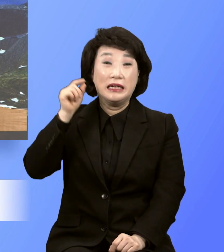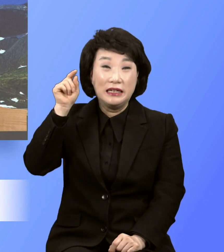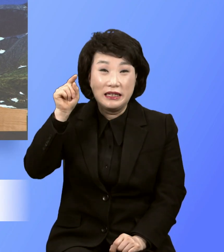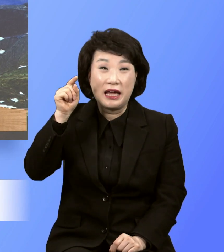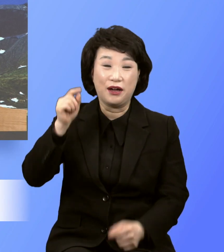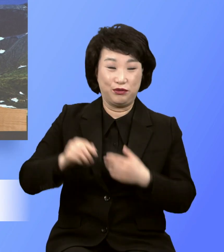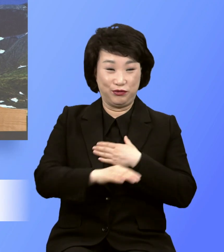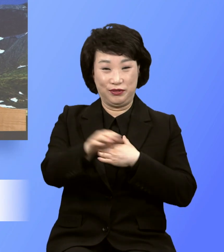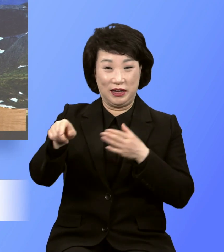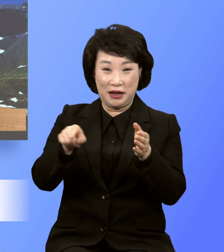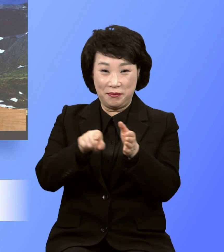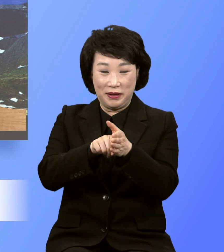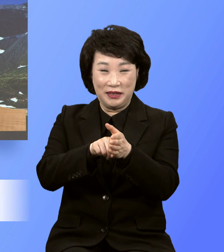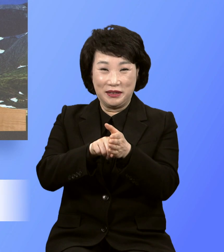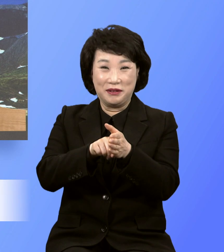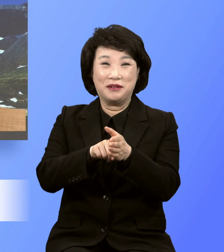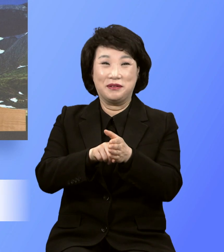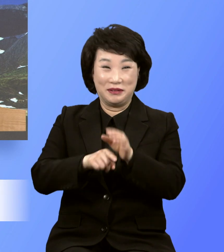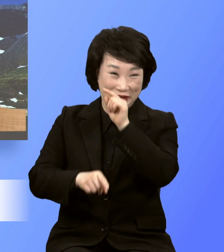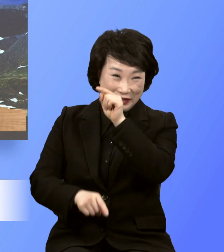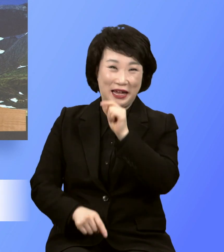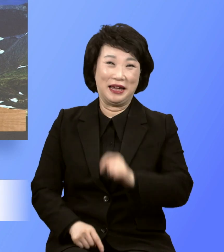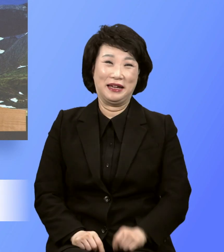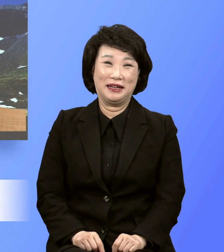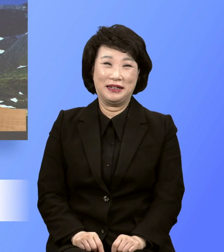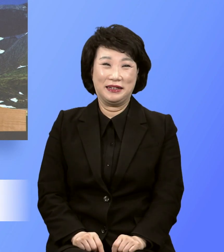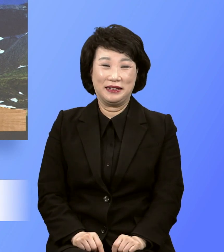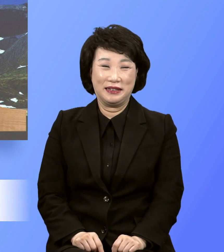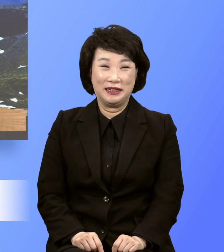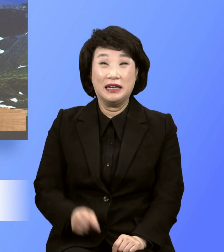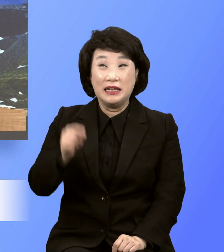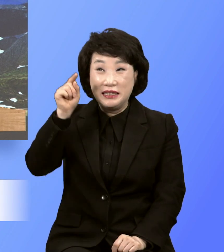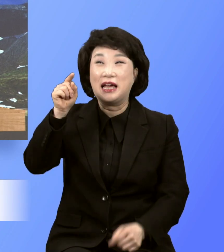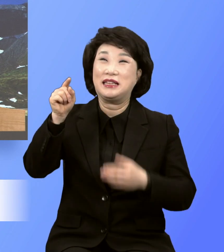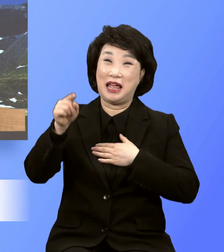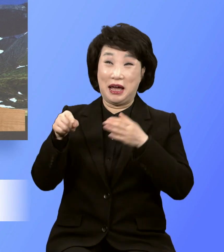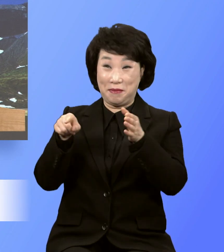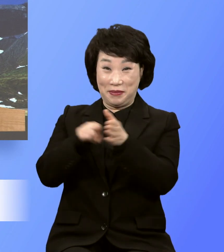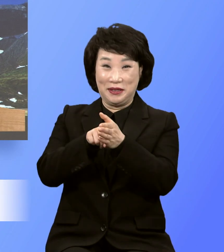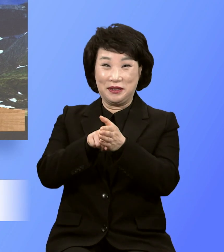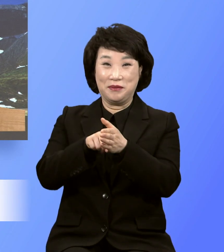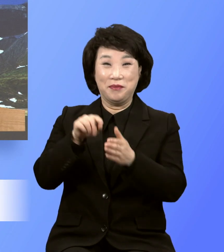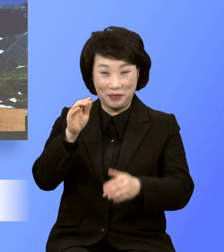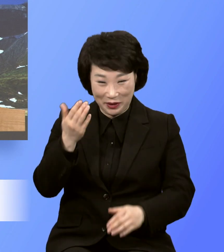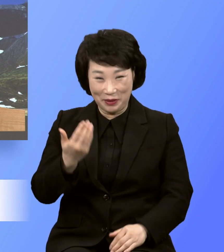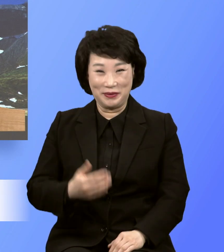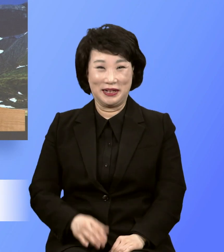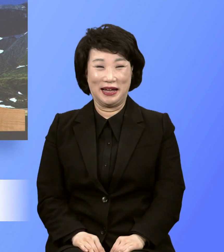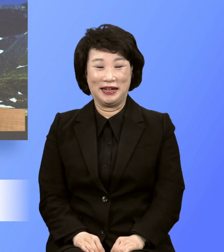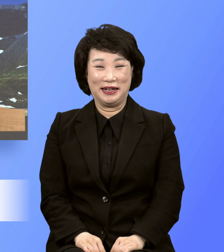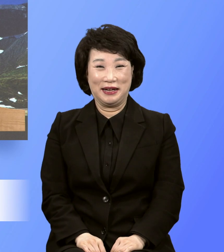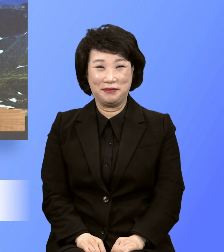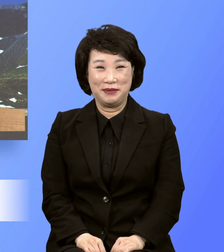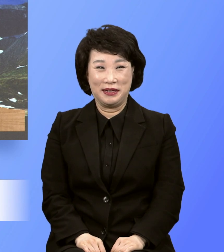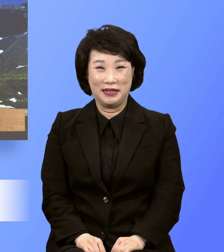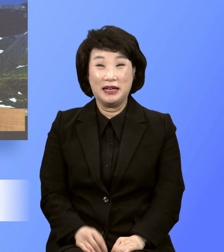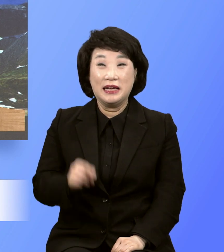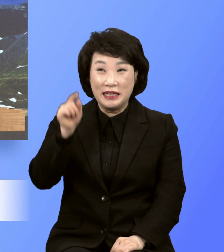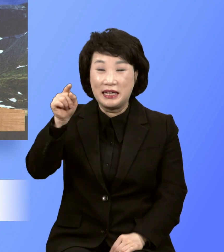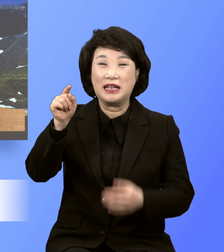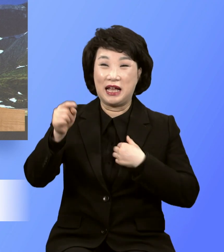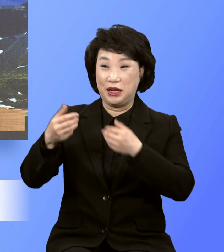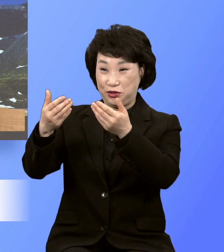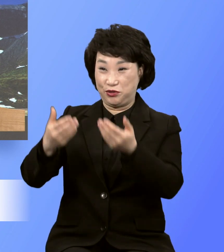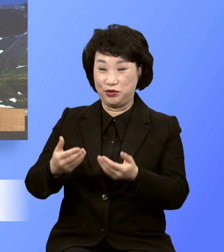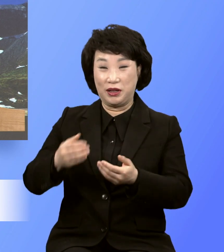이것이 우리가 믿는 믿음입니다. 이것이 내가 믿는 믿음입니다. 이것이